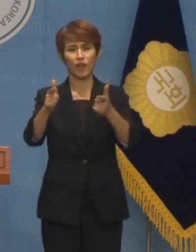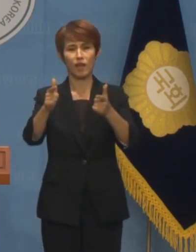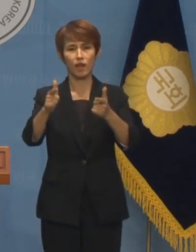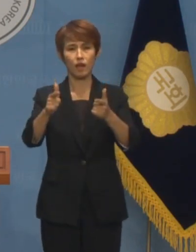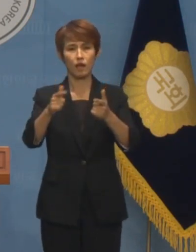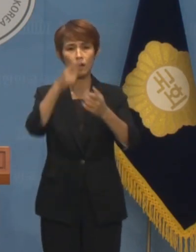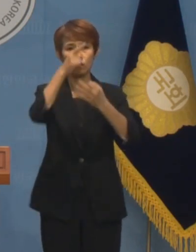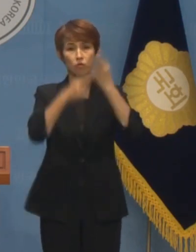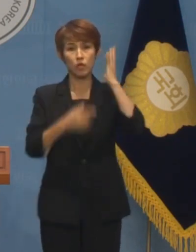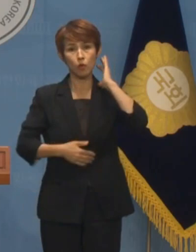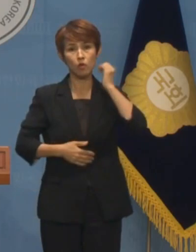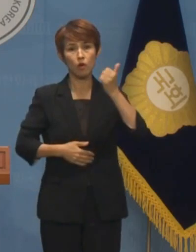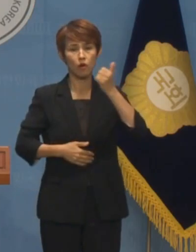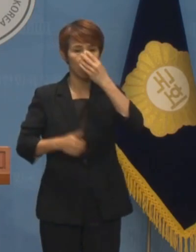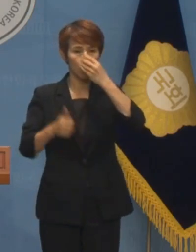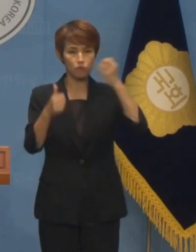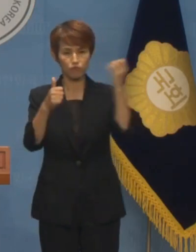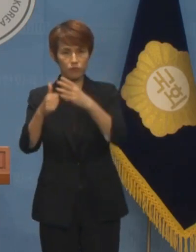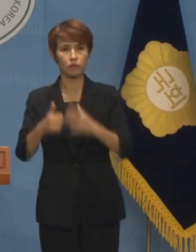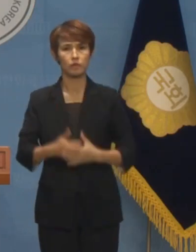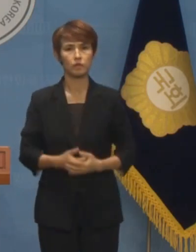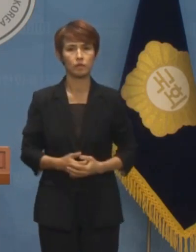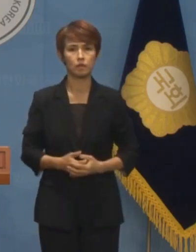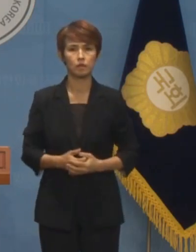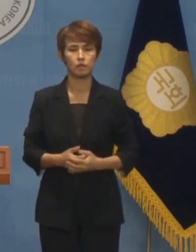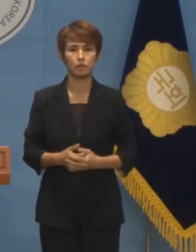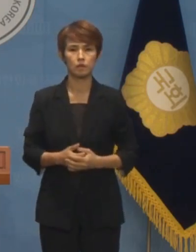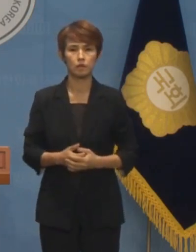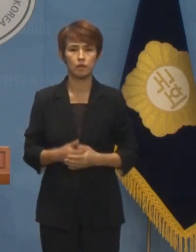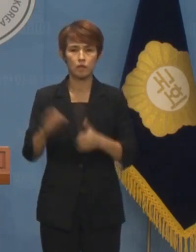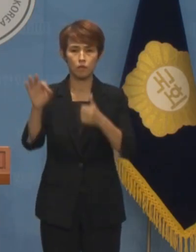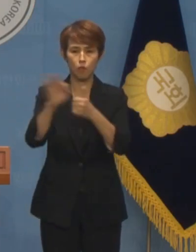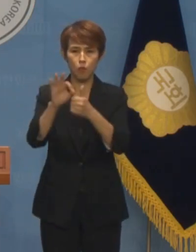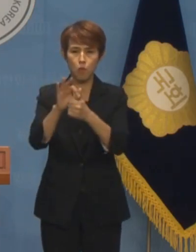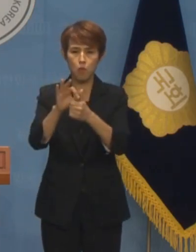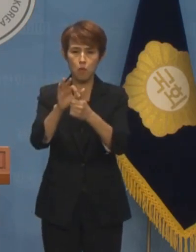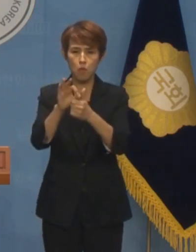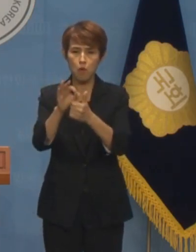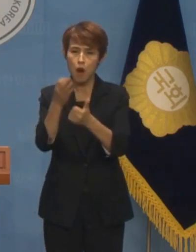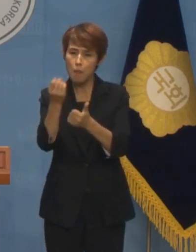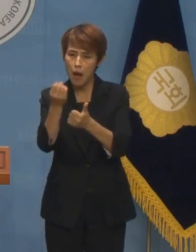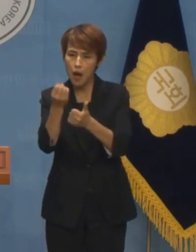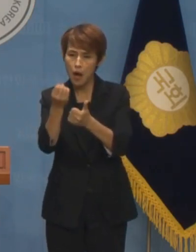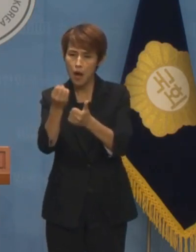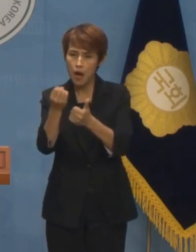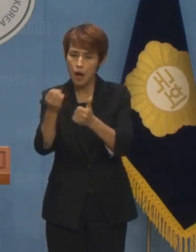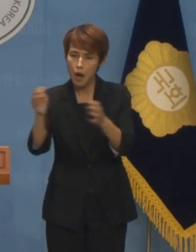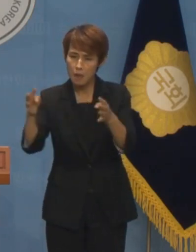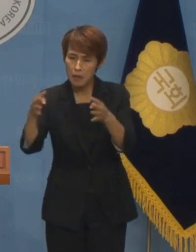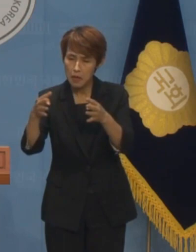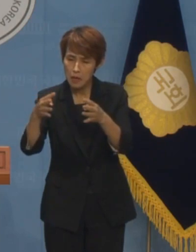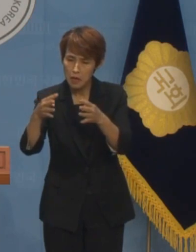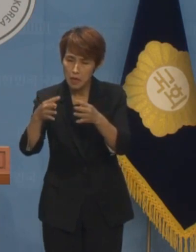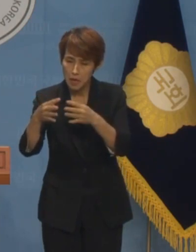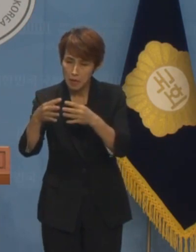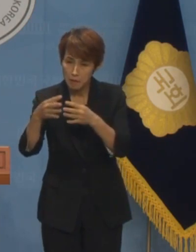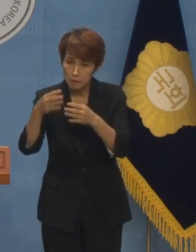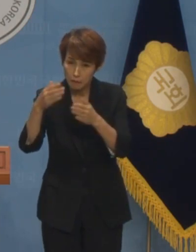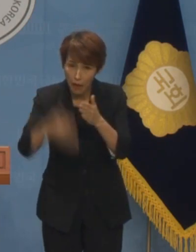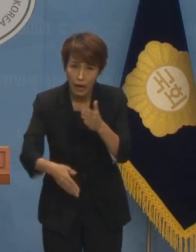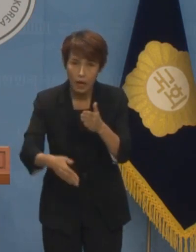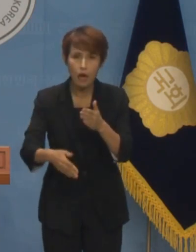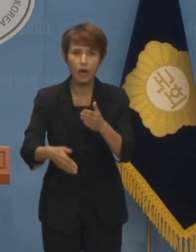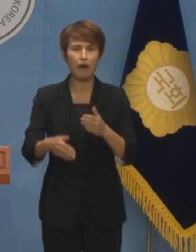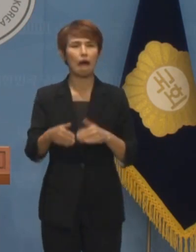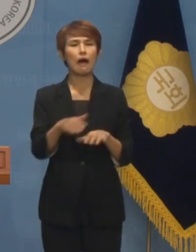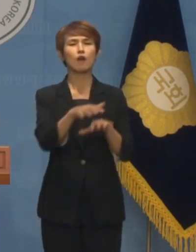윤석열 대통령은 걷어차버렸습니다. 모수개혁 합의에 가까스로 다다랐는데 갑자기 구조개혁도